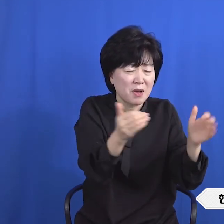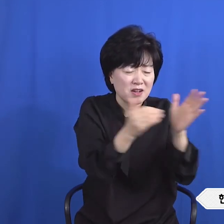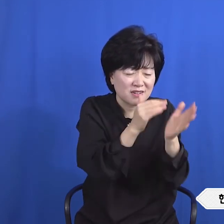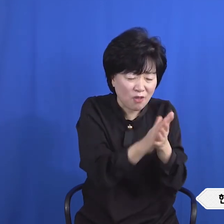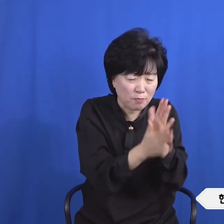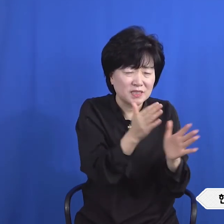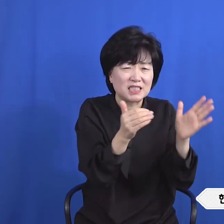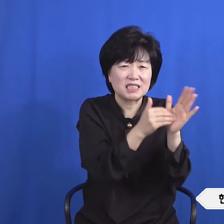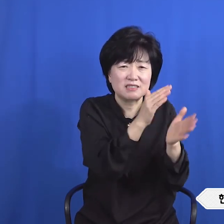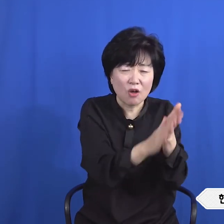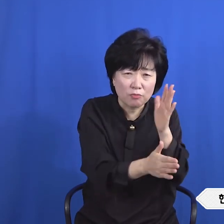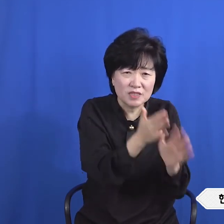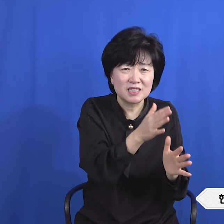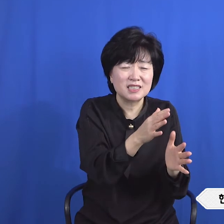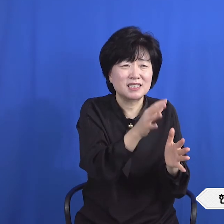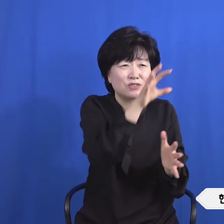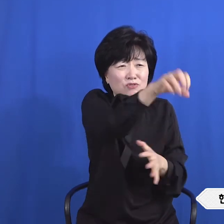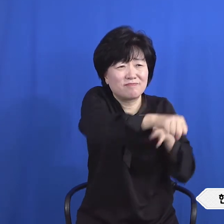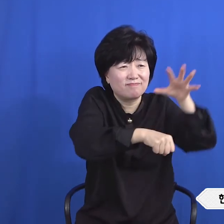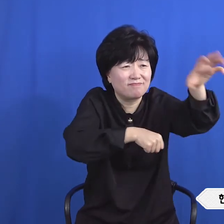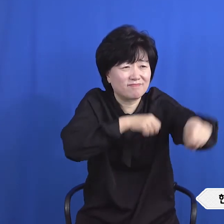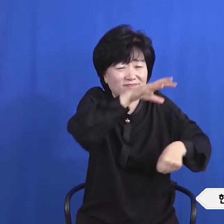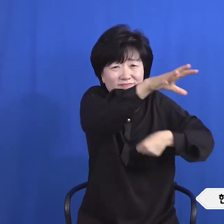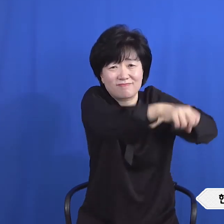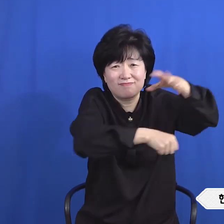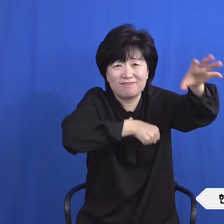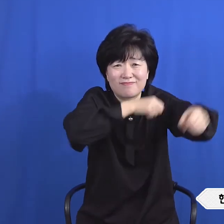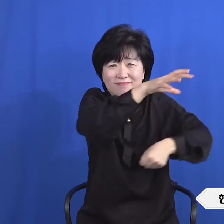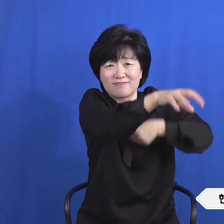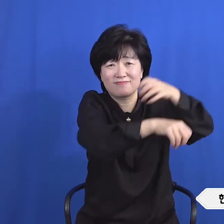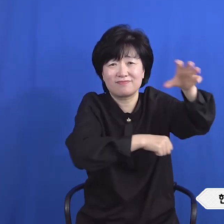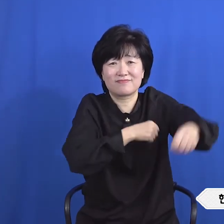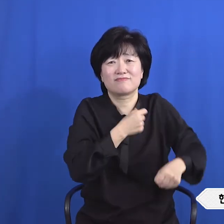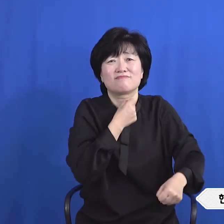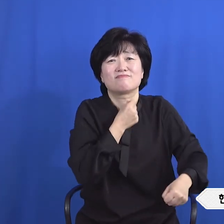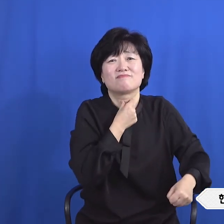끝없이 그것을 움켜쥐려고 그냥 발버둥을 치게 됩니다.